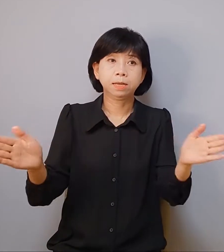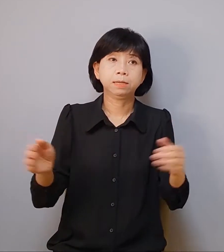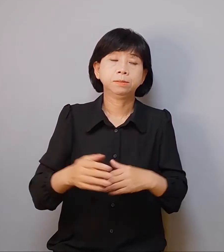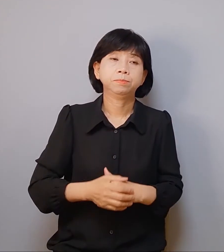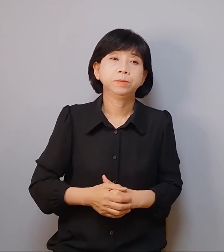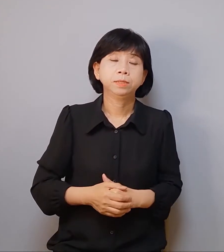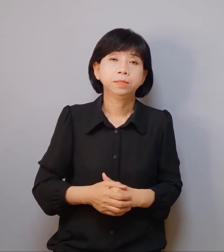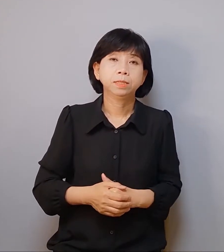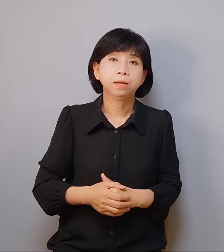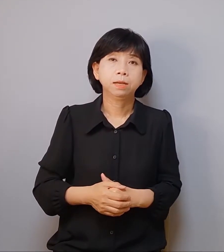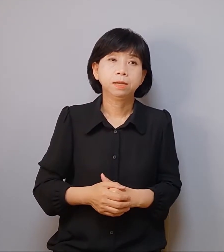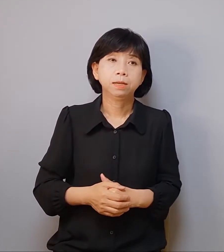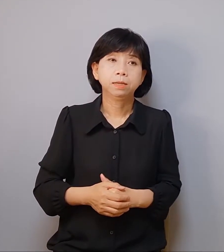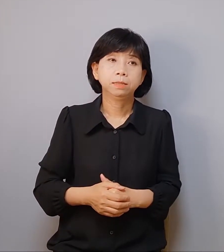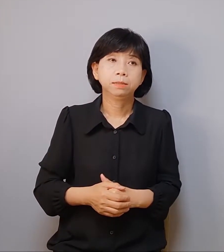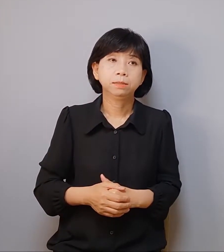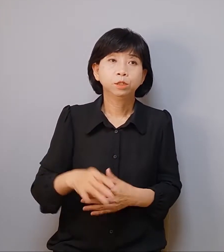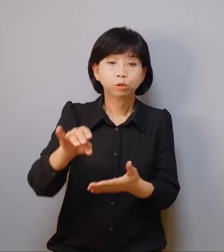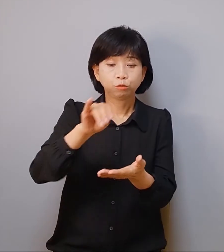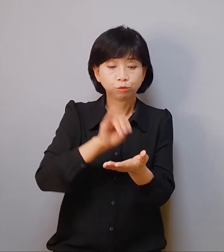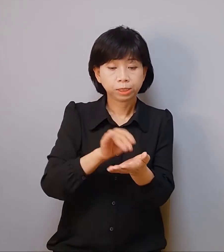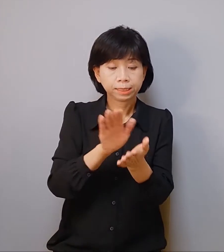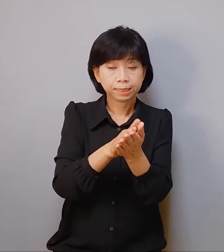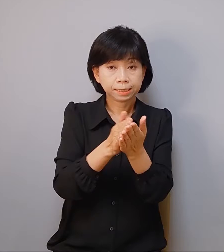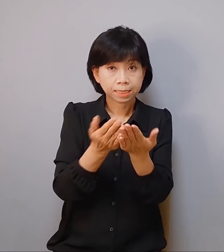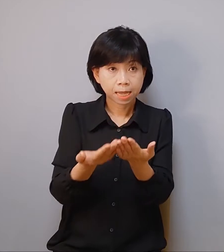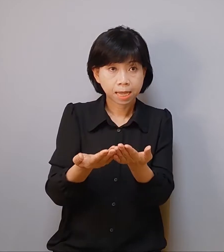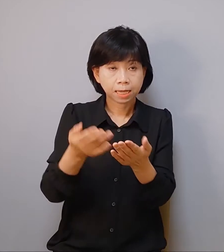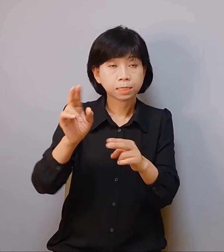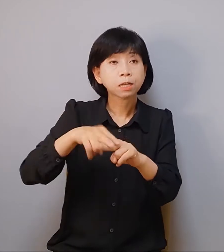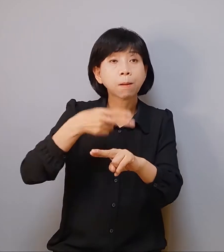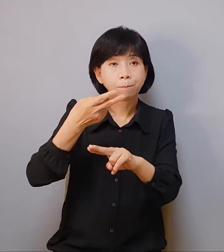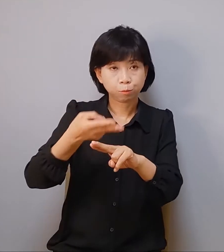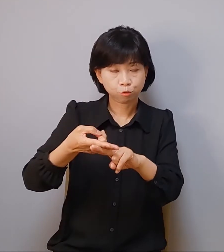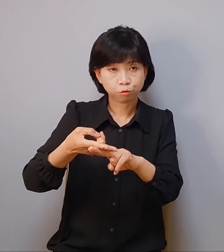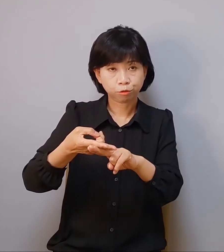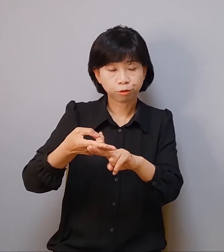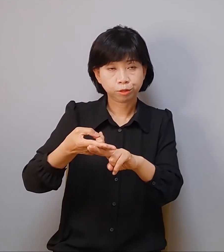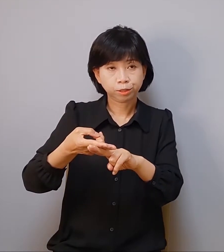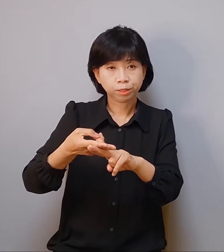주시기 바랍니다. 성경 일독자가 있습니다.